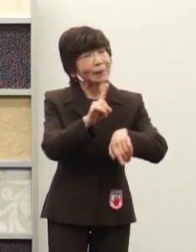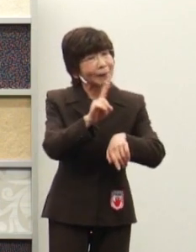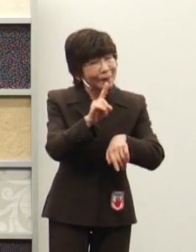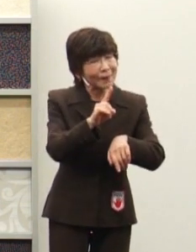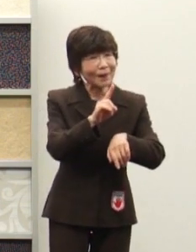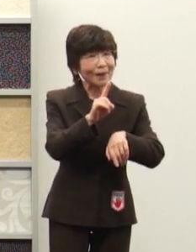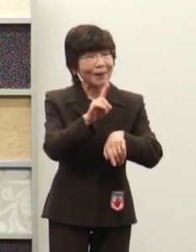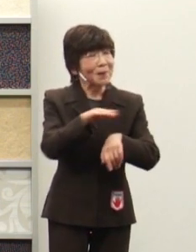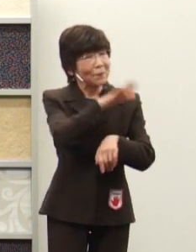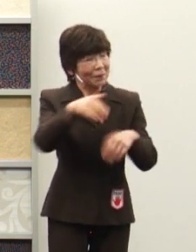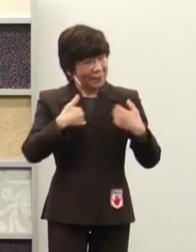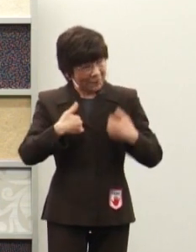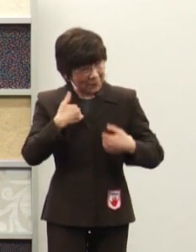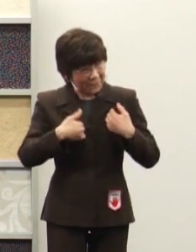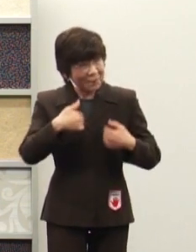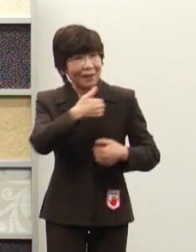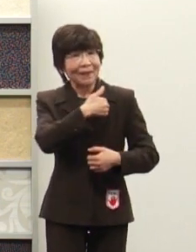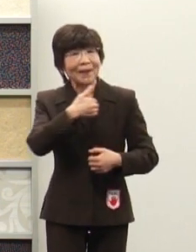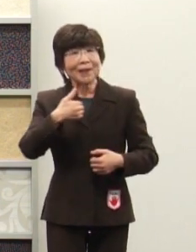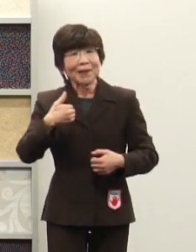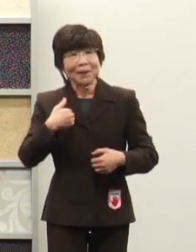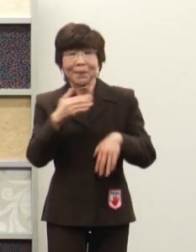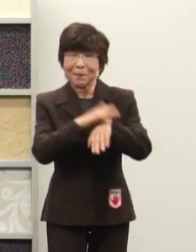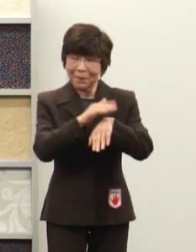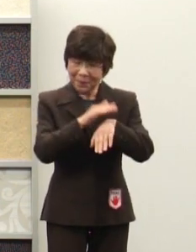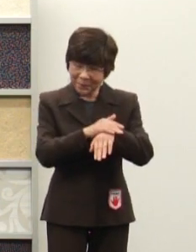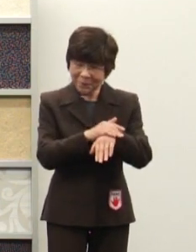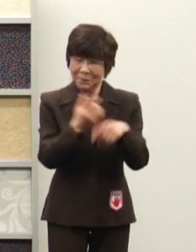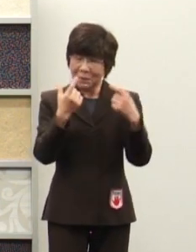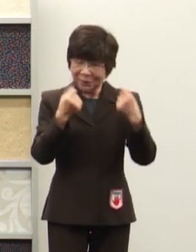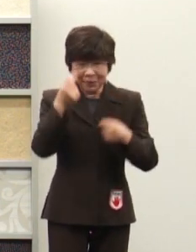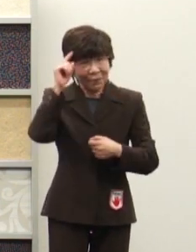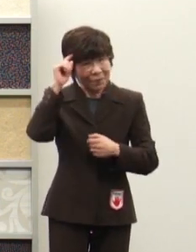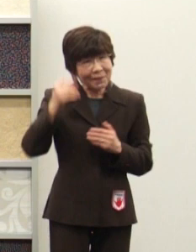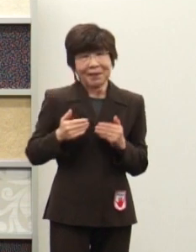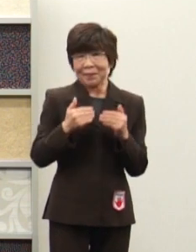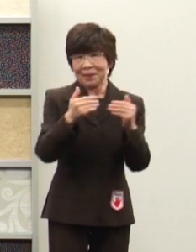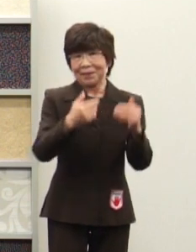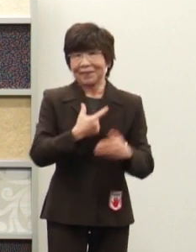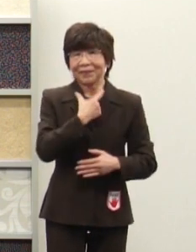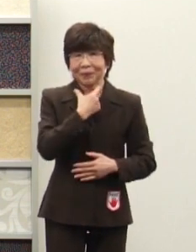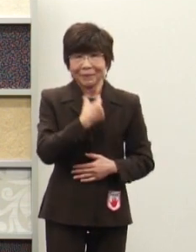明るい春が迎えられるようにですね、我々としては最大限尽くしていきたいと思います、